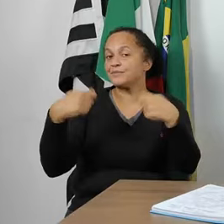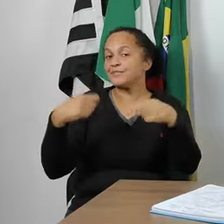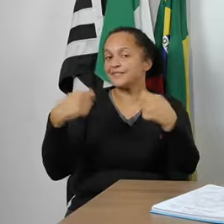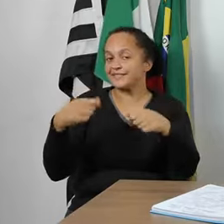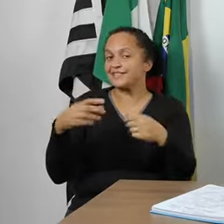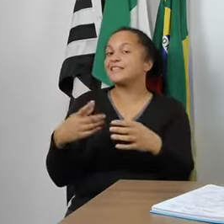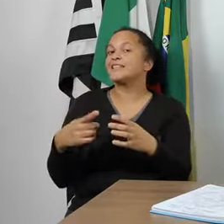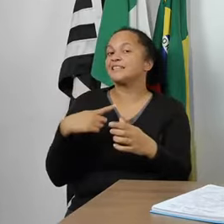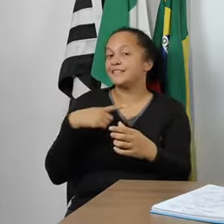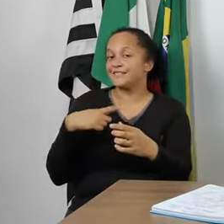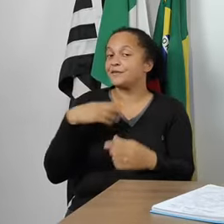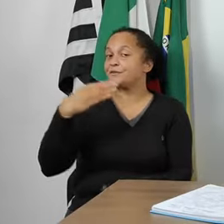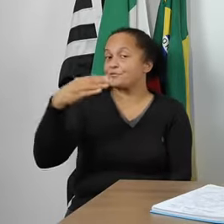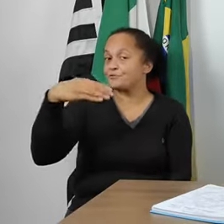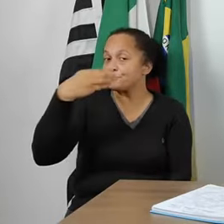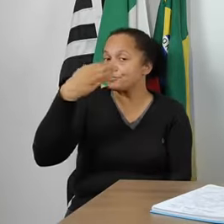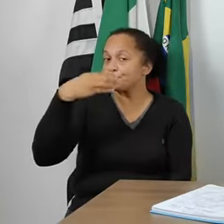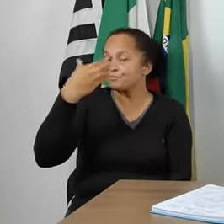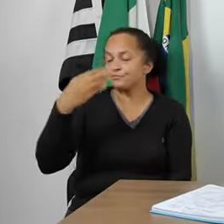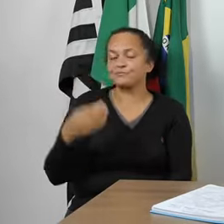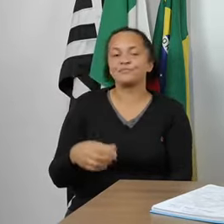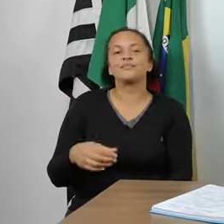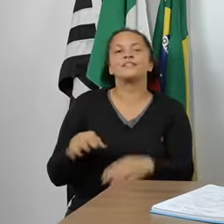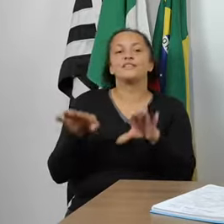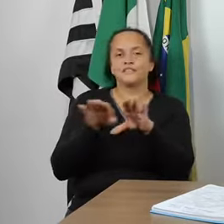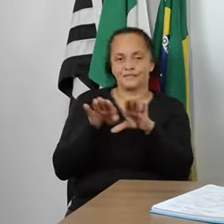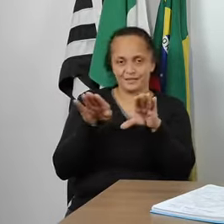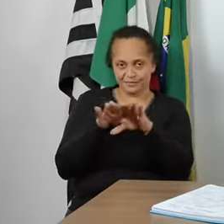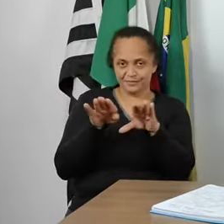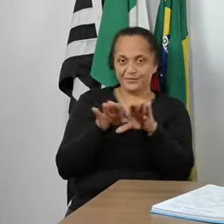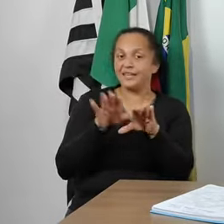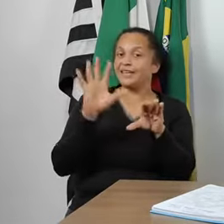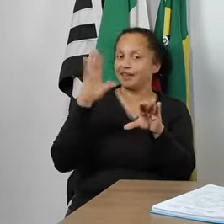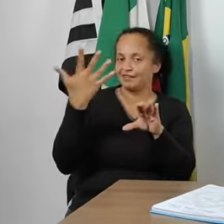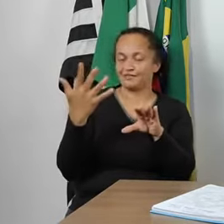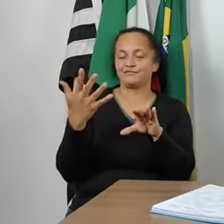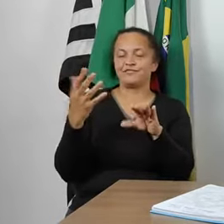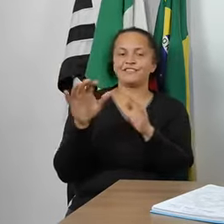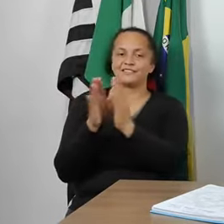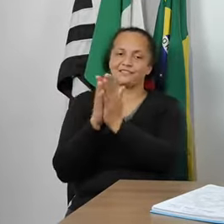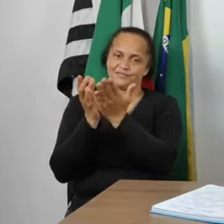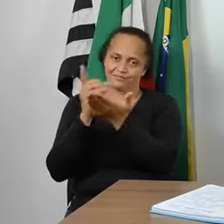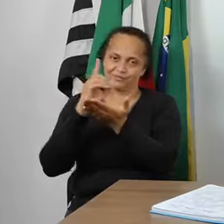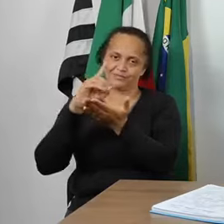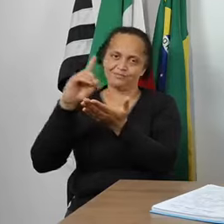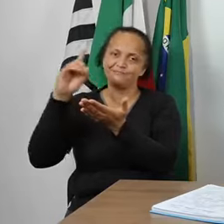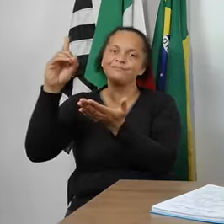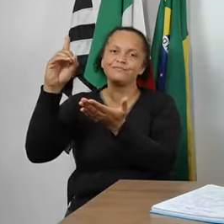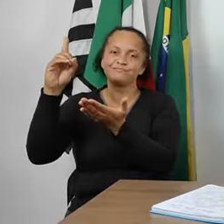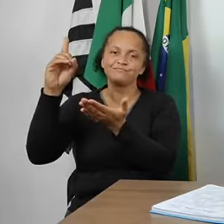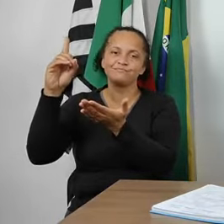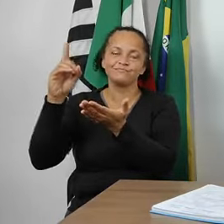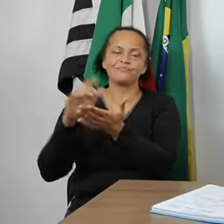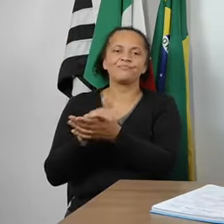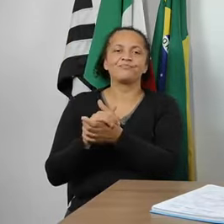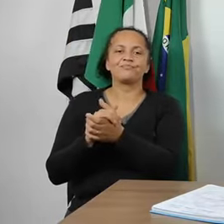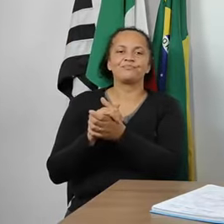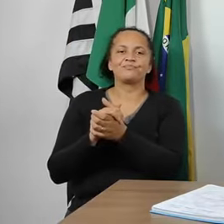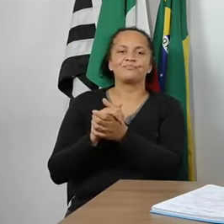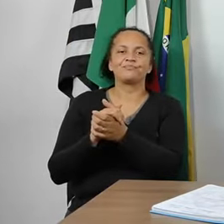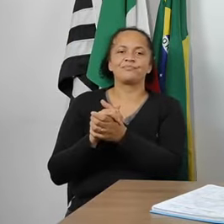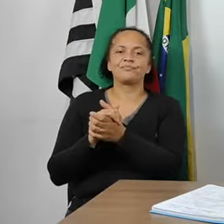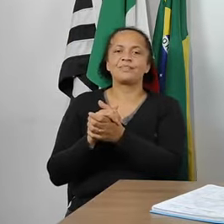pão para o que come, assim também ocorre com a palavra que sai da minha boca, diz o